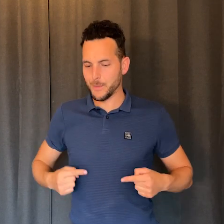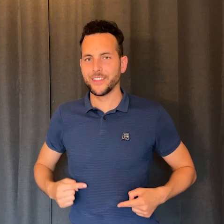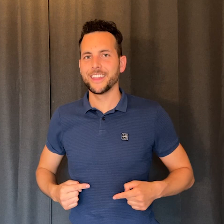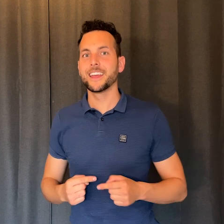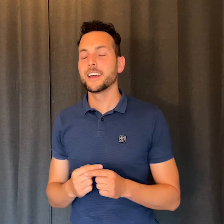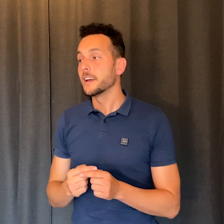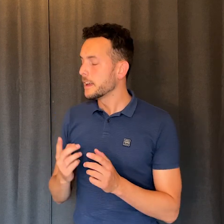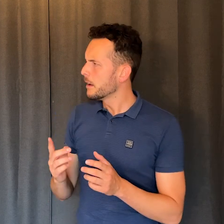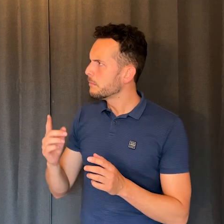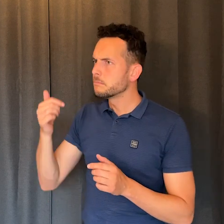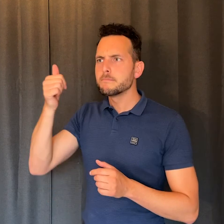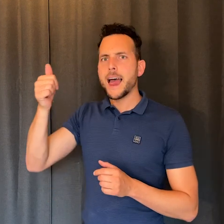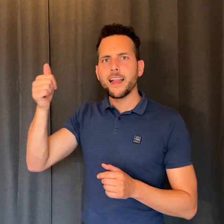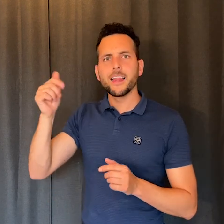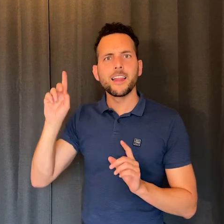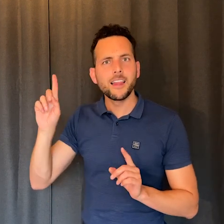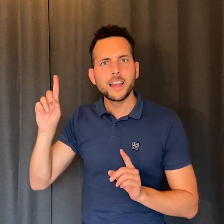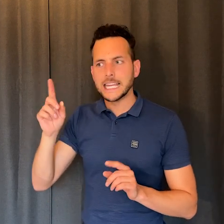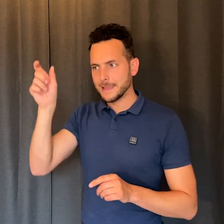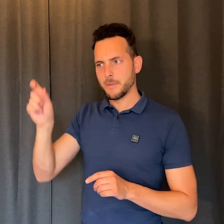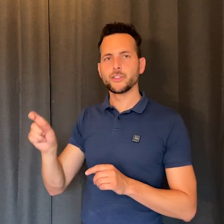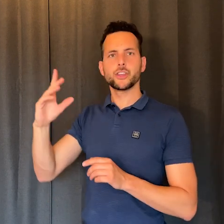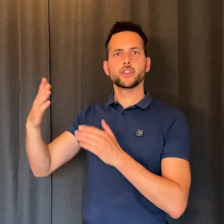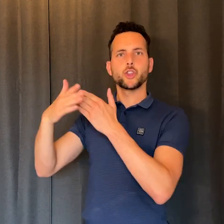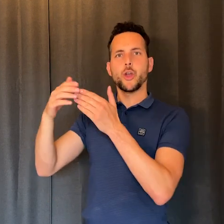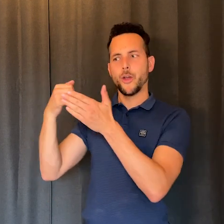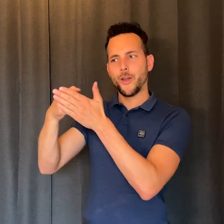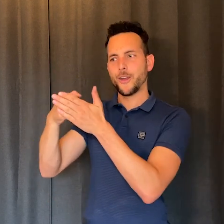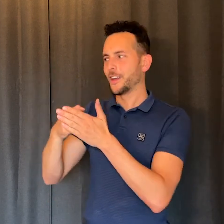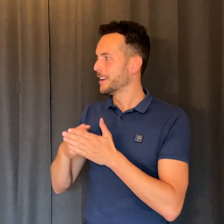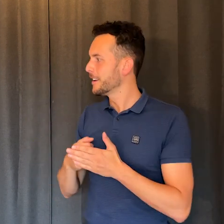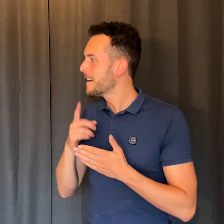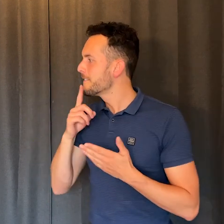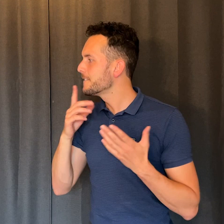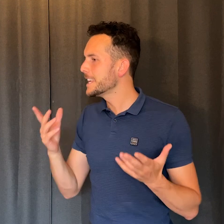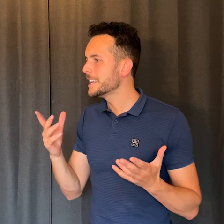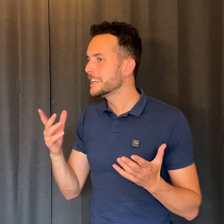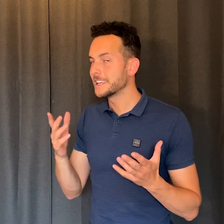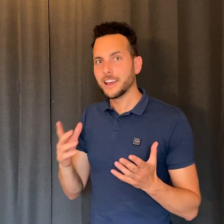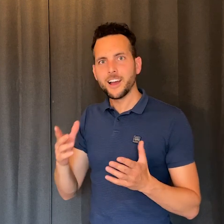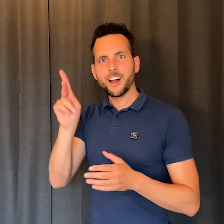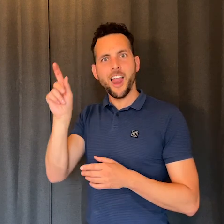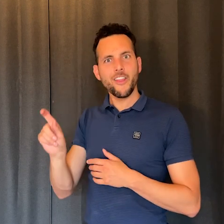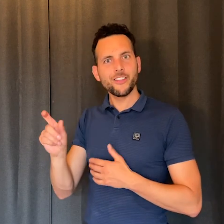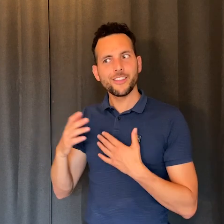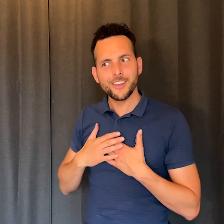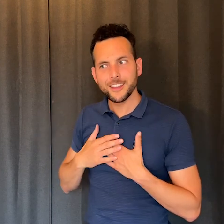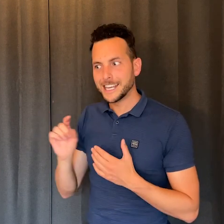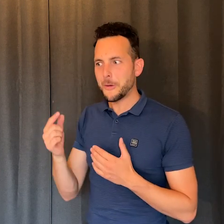Hey. Dat is de bel. Er staat iemand voor de deur. Oh, zal dat onze eerste klant zijn, Olly? Ik ben heel benieuwd. Ik hoop het. Ik ben ook